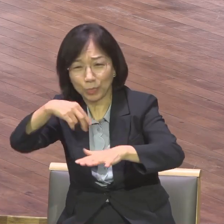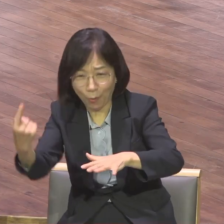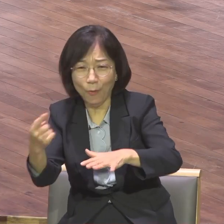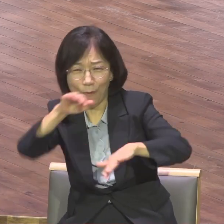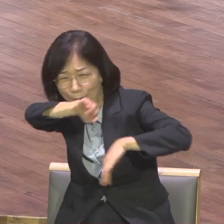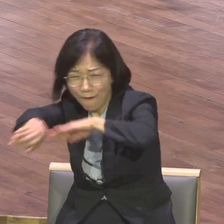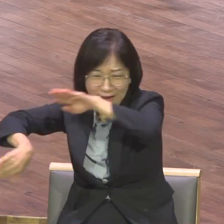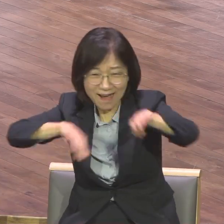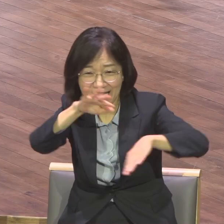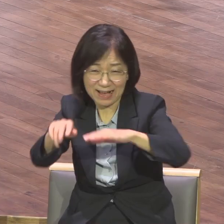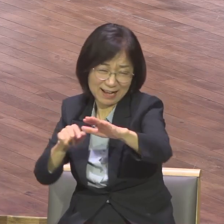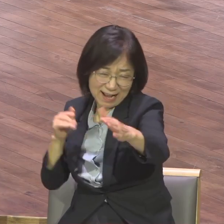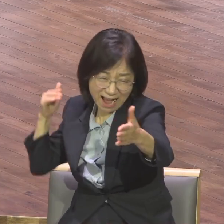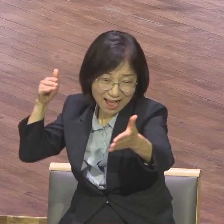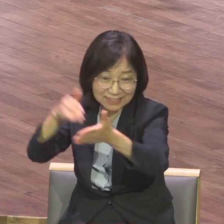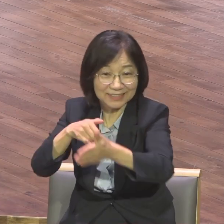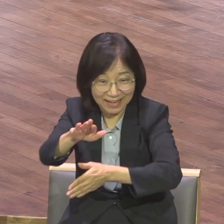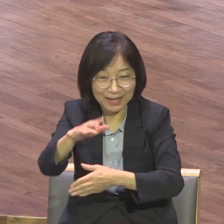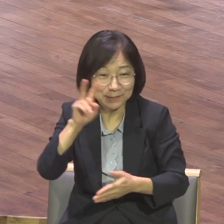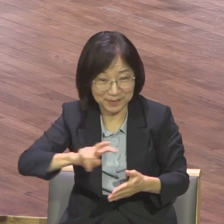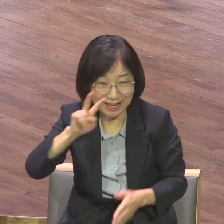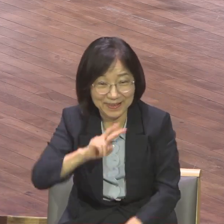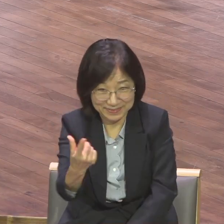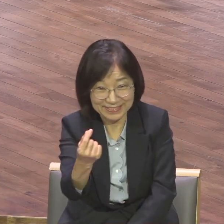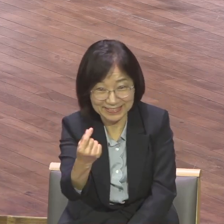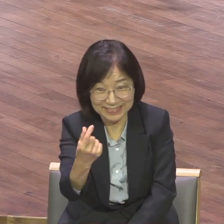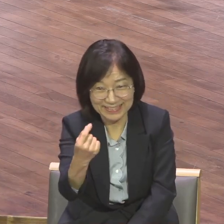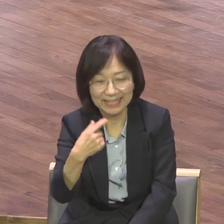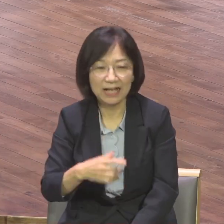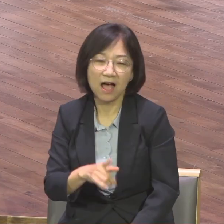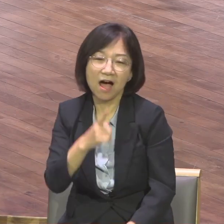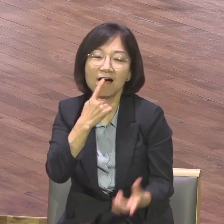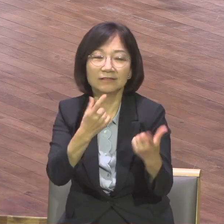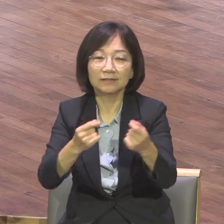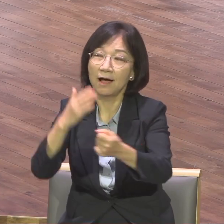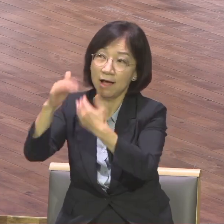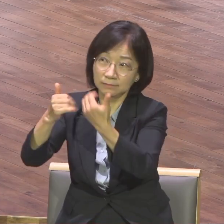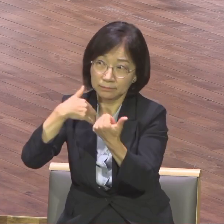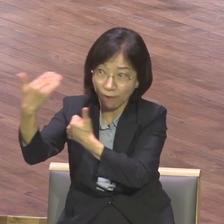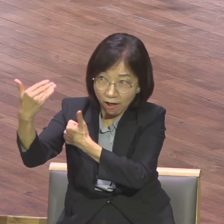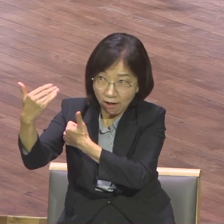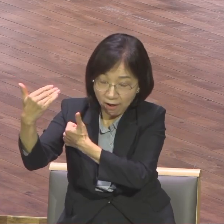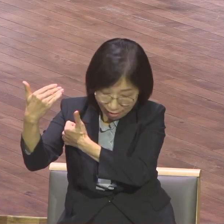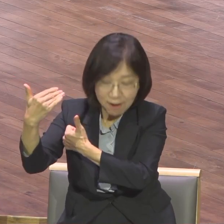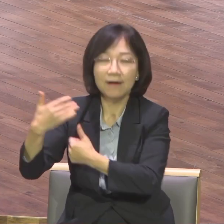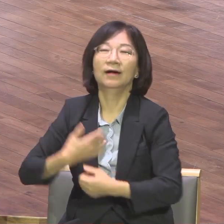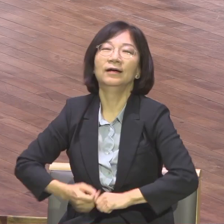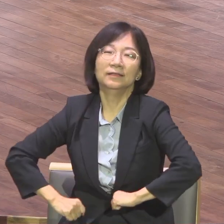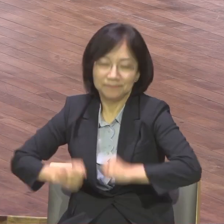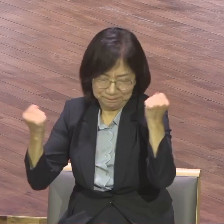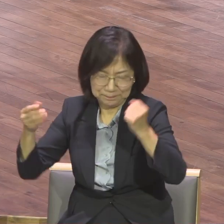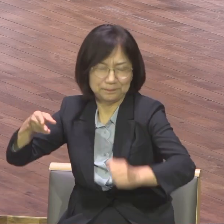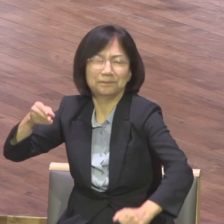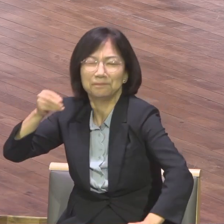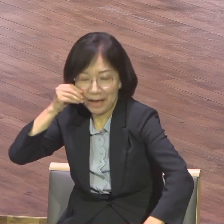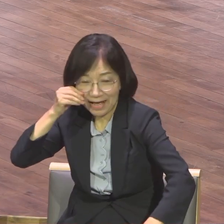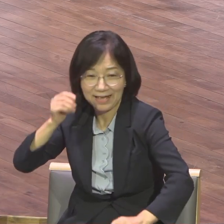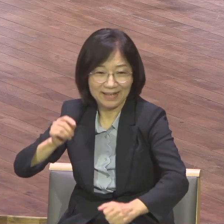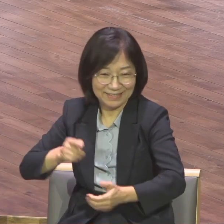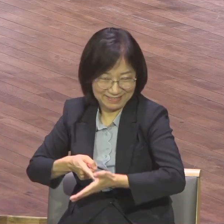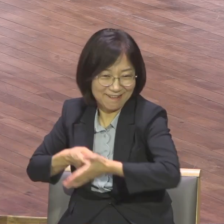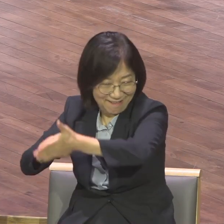거예요. 하나님이 명령하시면 어디든지 가겠다, 어디든지 가겠다는 겁니다. 그래야 돼. 무조건